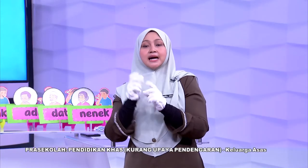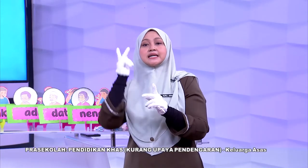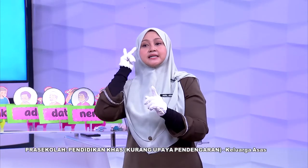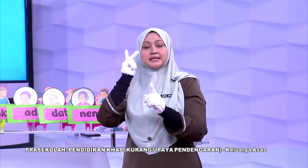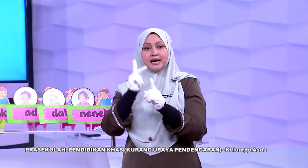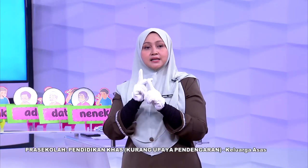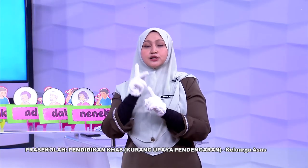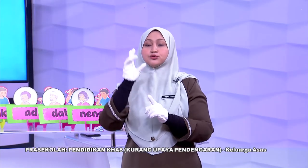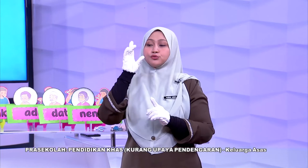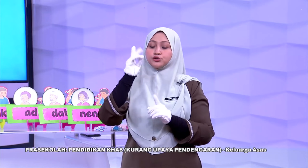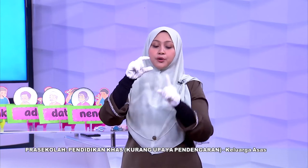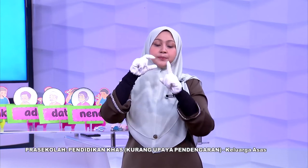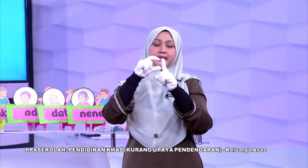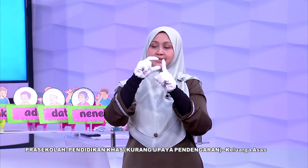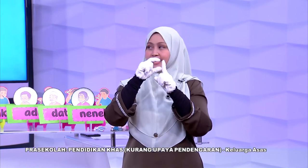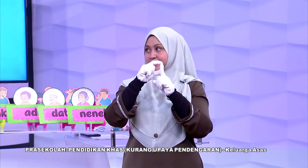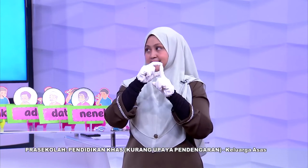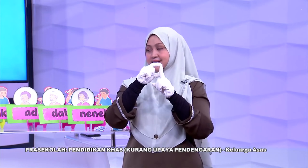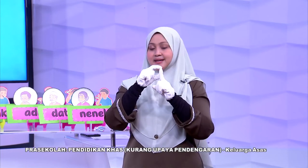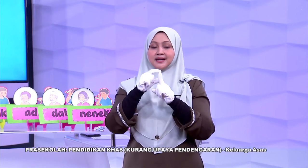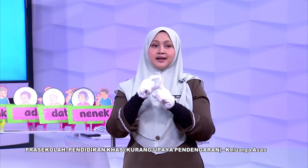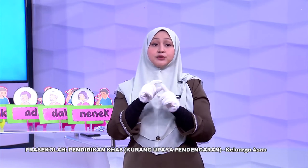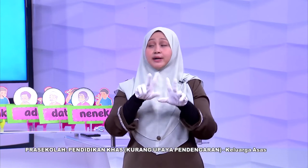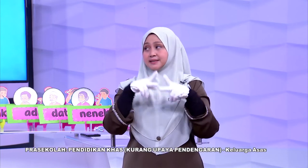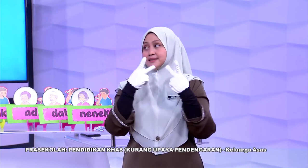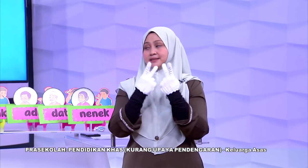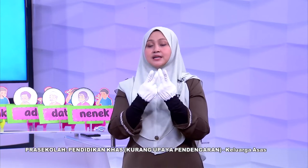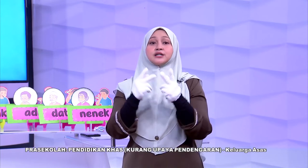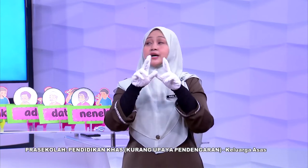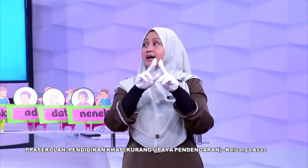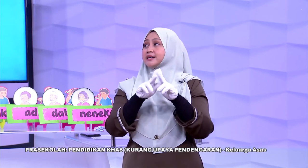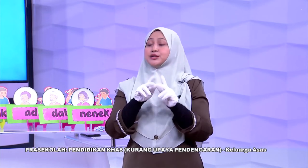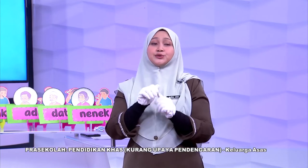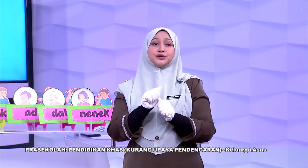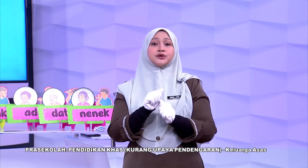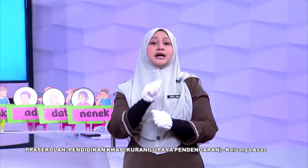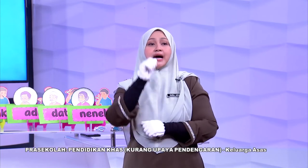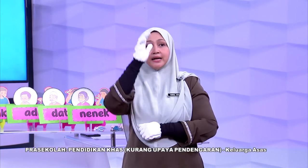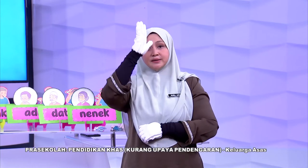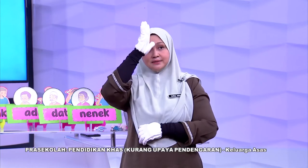kenal tujuh perkataan Tura keluarga yaitu sibuk yaitu ada